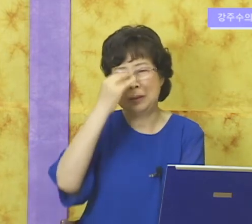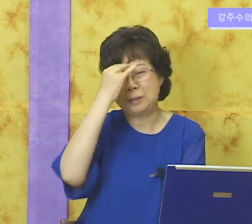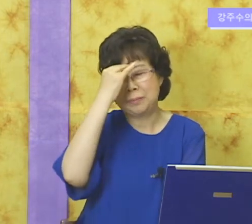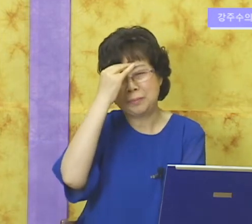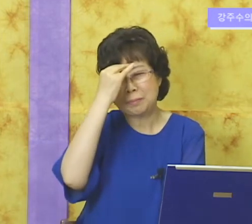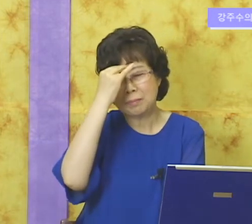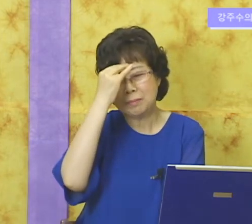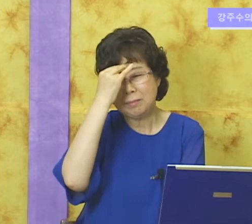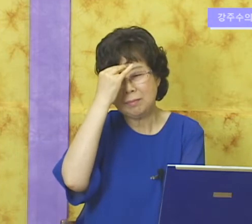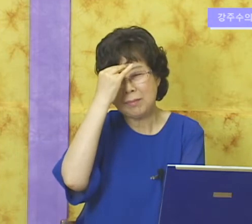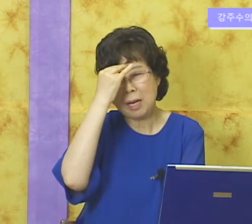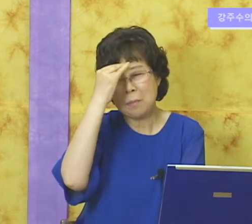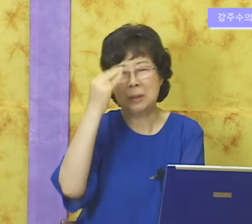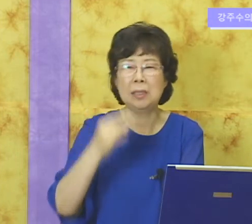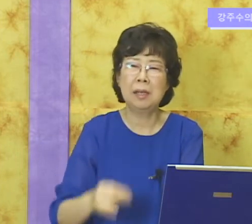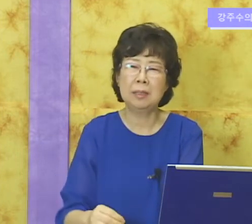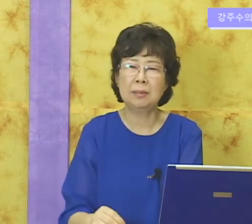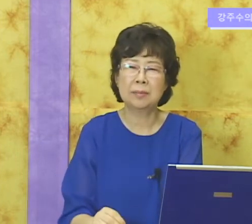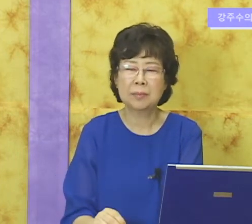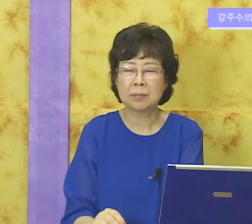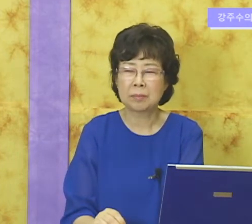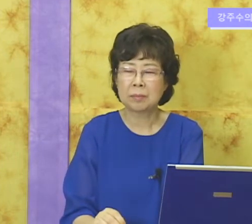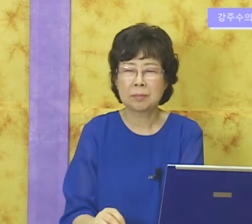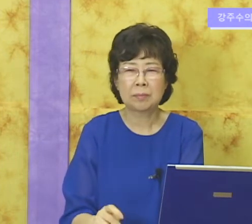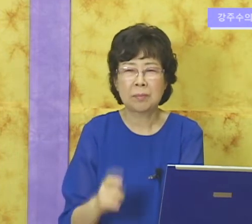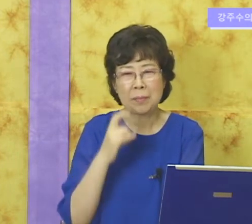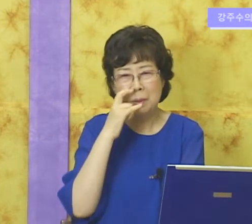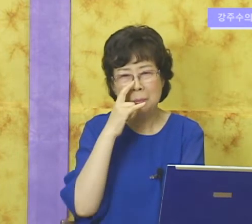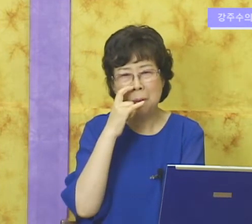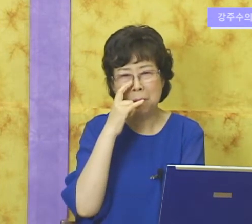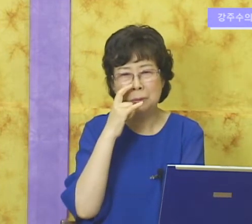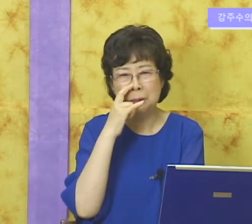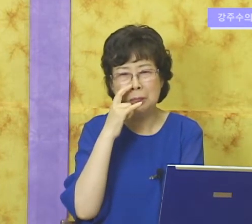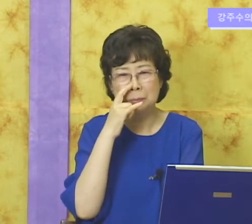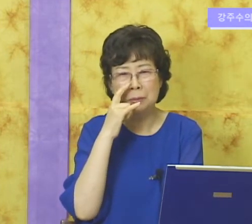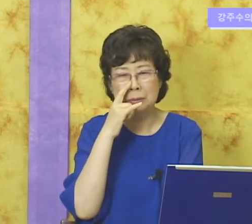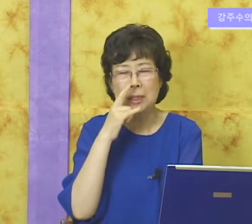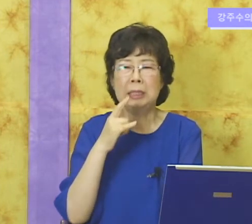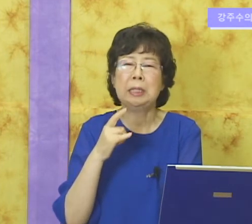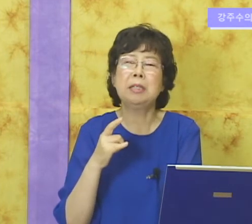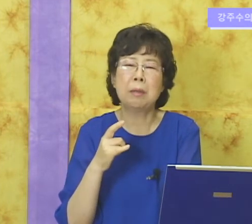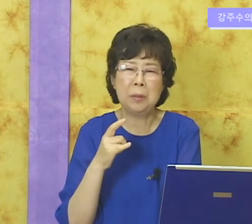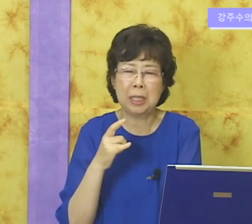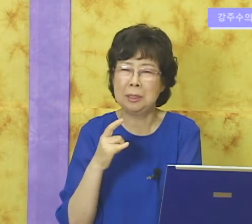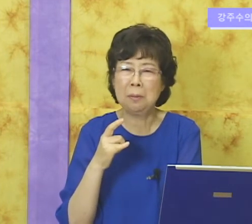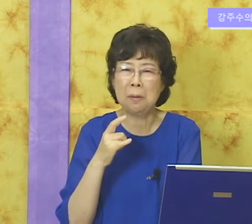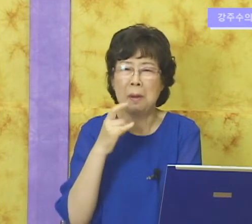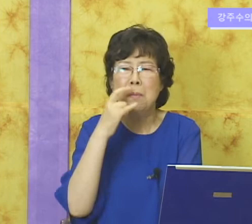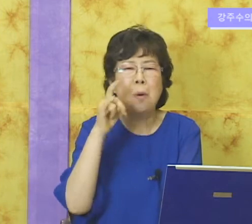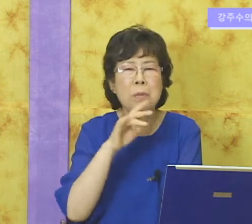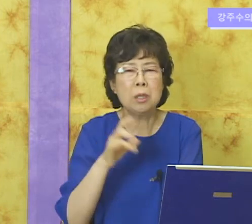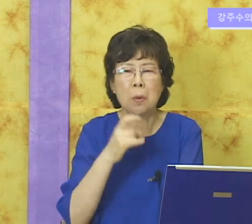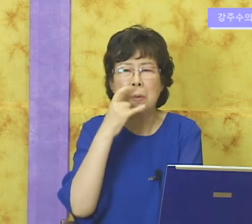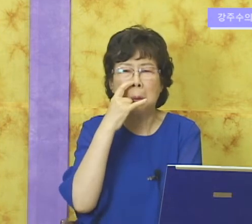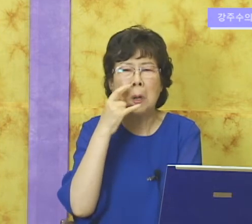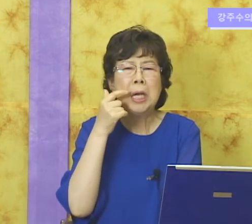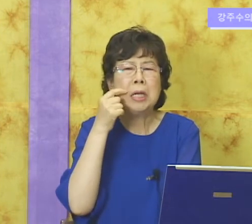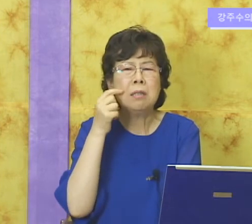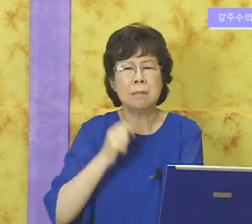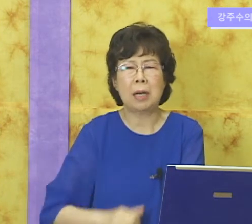예경수, 양복선, 뭐 이분, 자, 이러다 보니까 저도 본명은 모르고 이런 것만